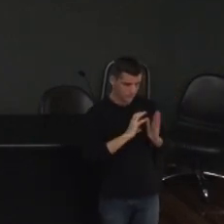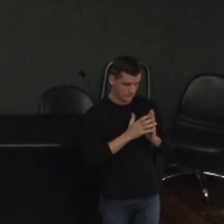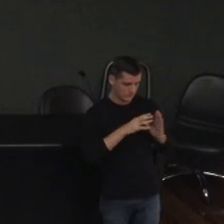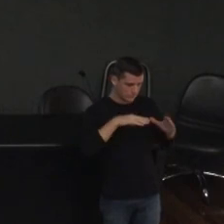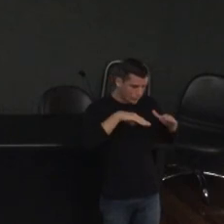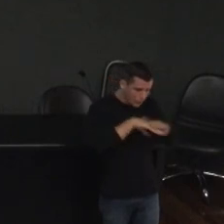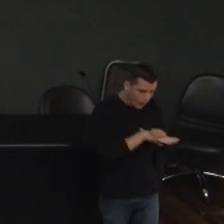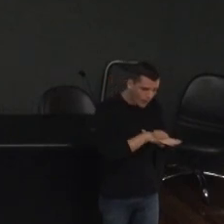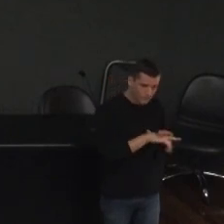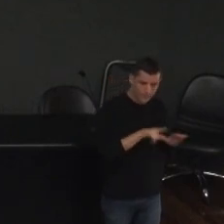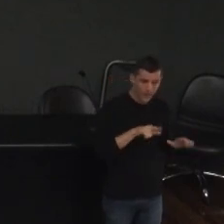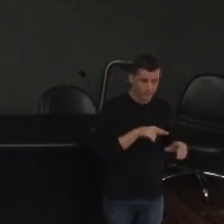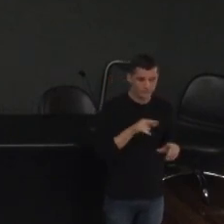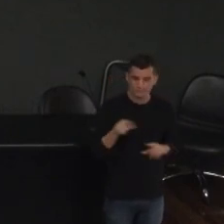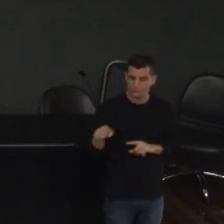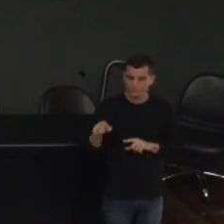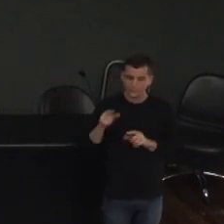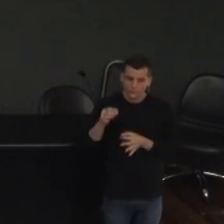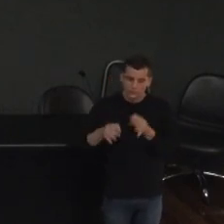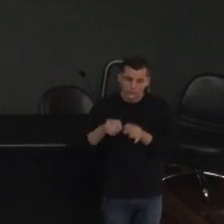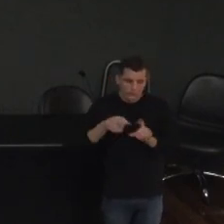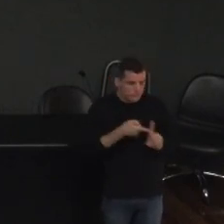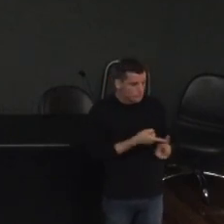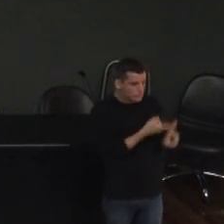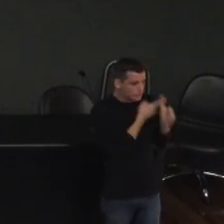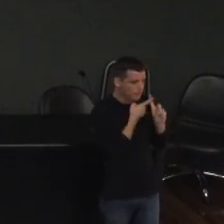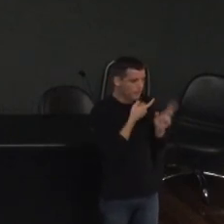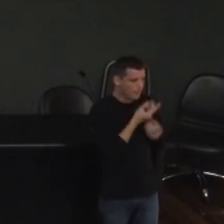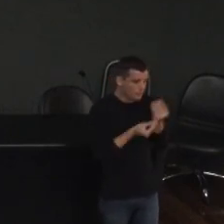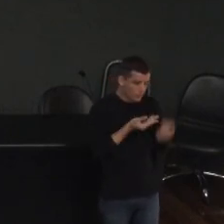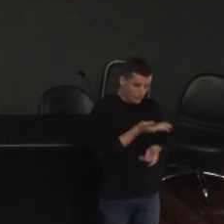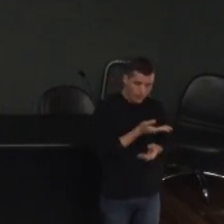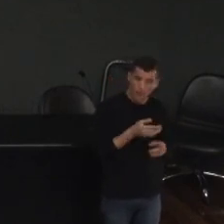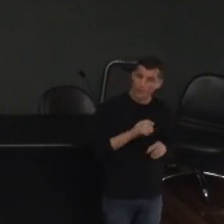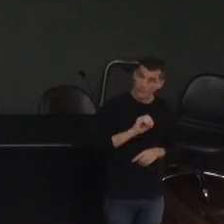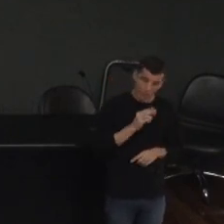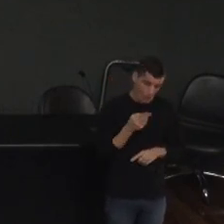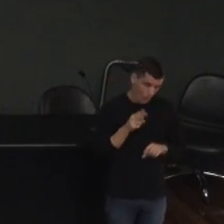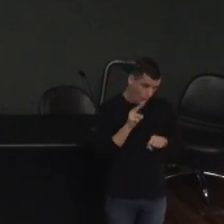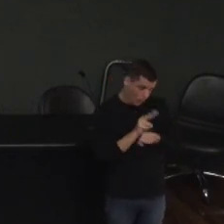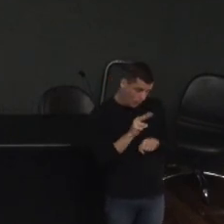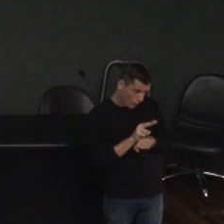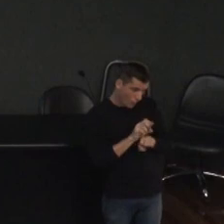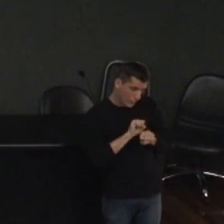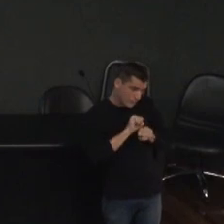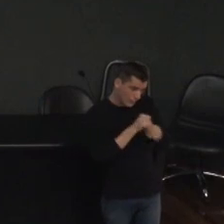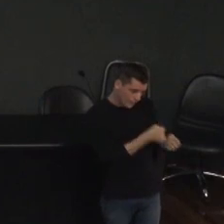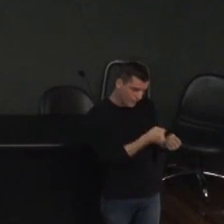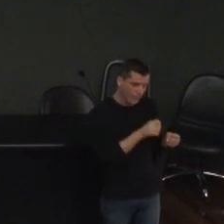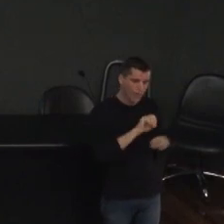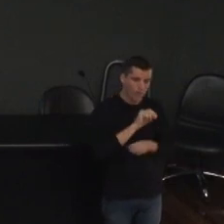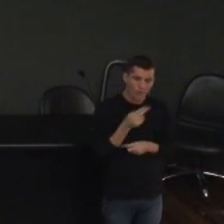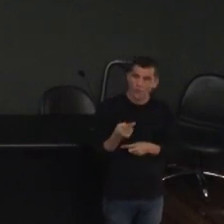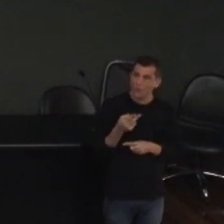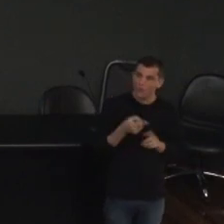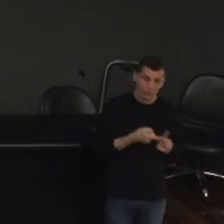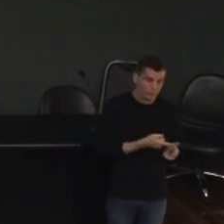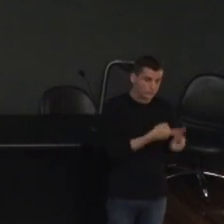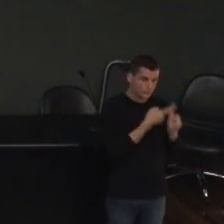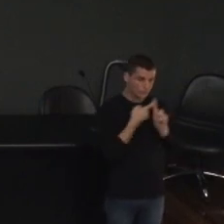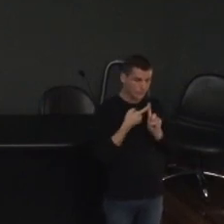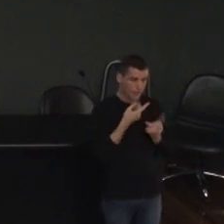a suspensão Total desse banco de dados ou a proibição parcial ou total do exercício das atividades